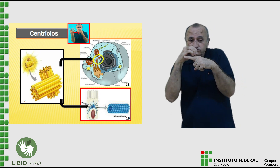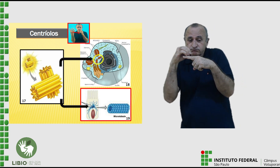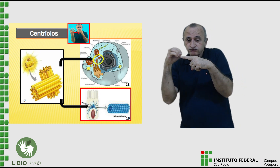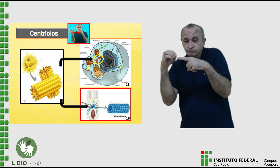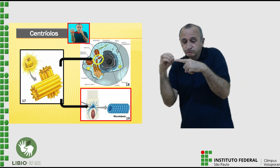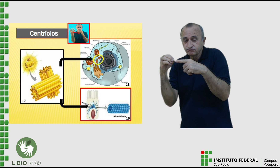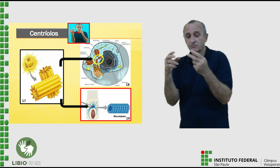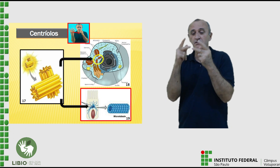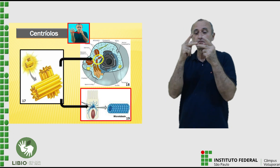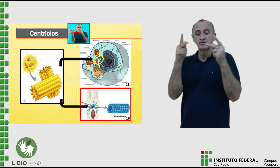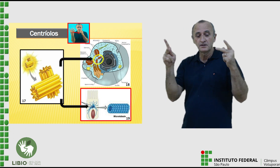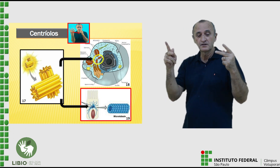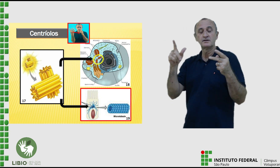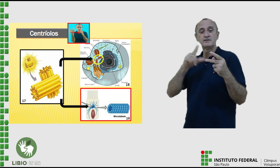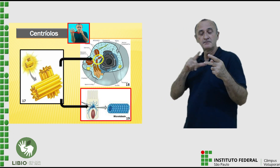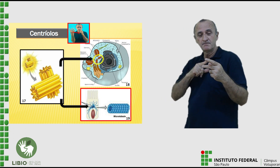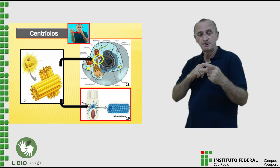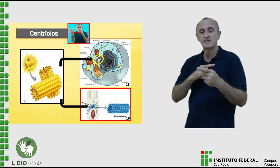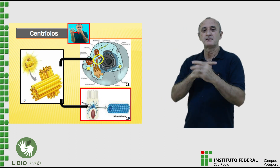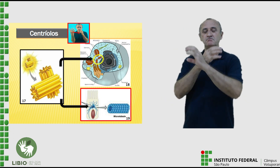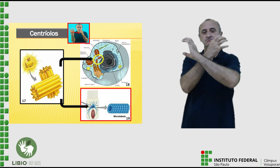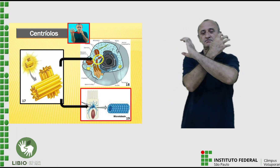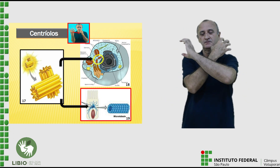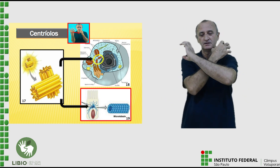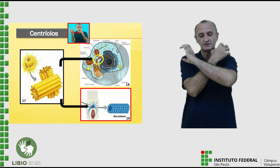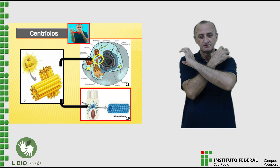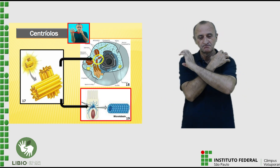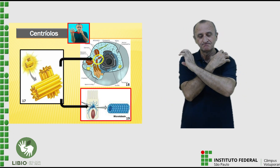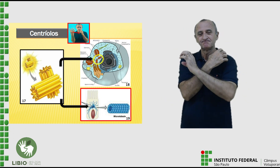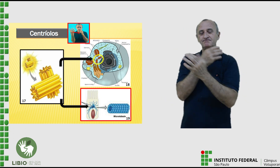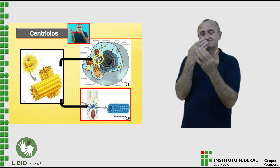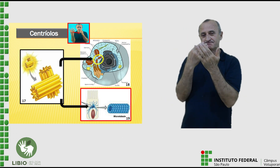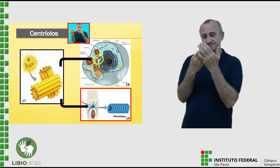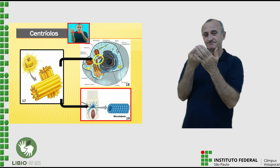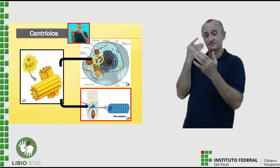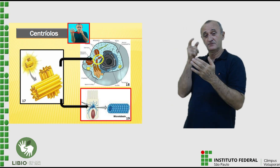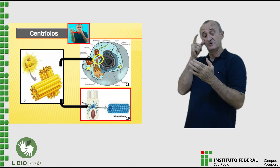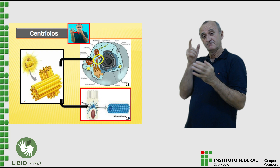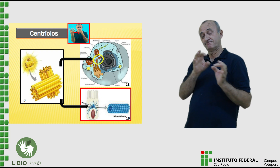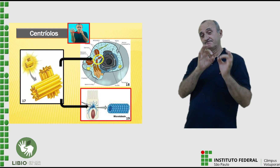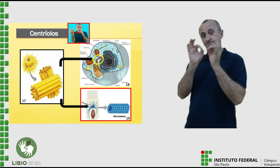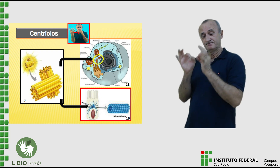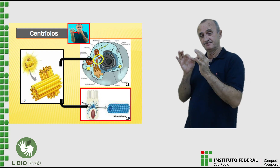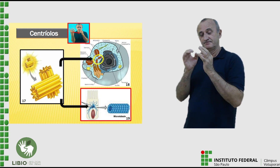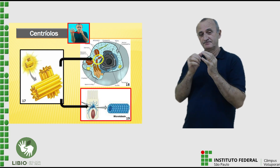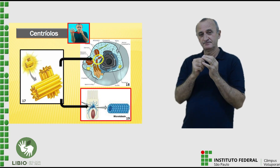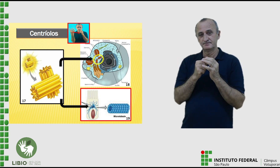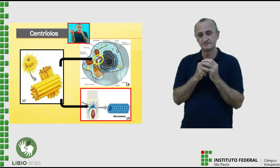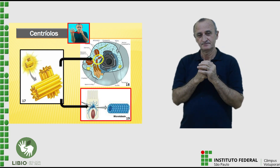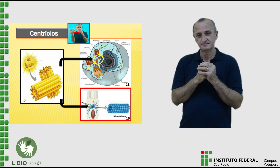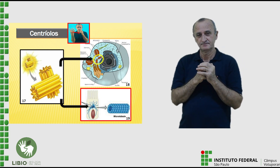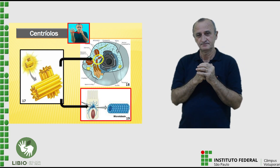microtúbulos, a mesma proteína presente no citoesqueleto visto